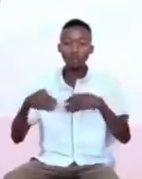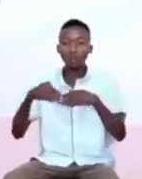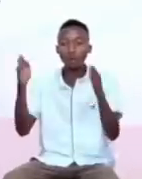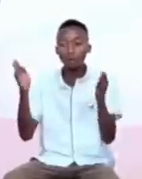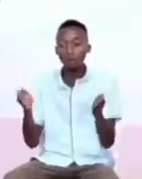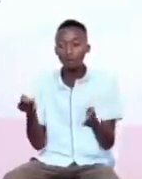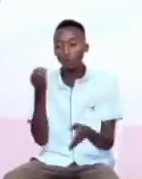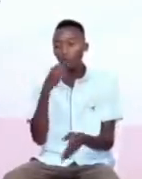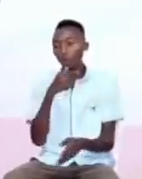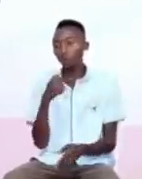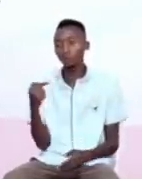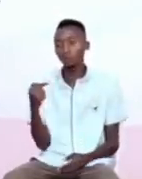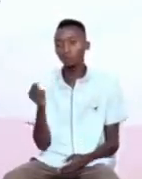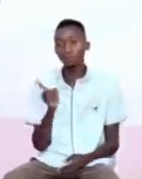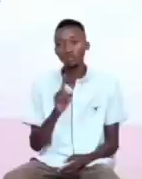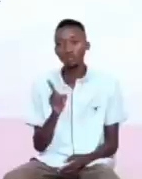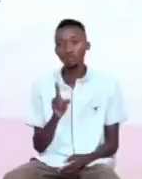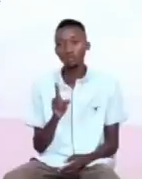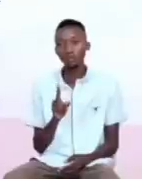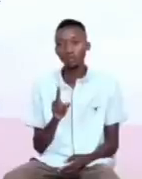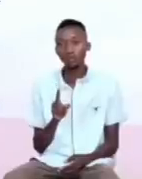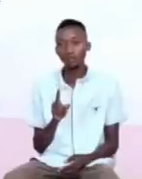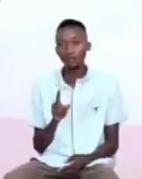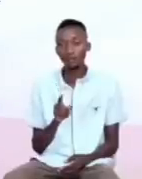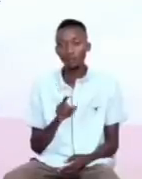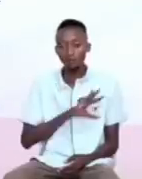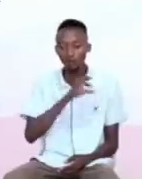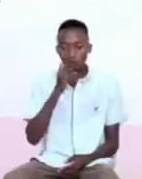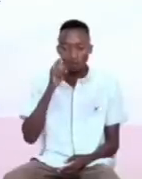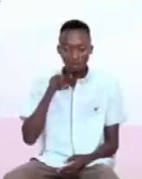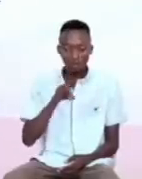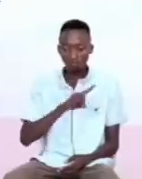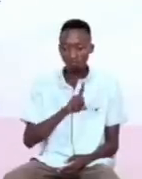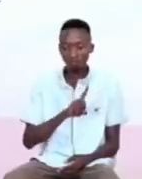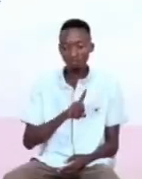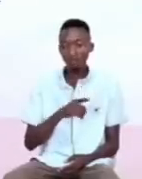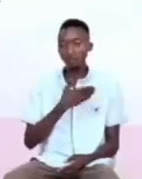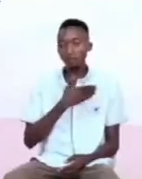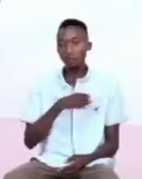unakula. Kuna kingine ukitazama hiki unasema hiki sili.